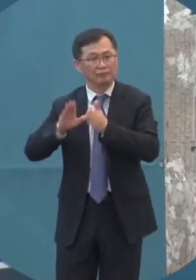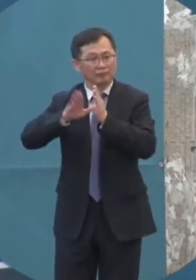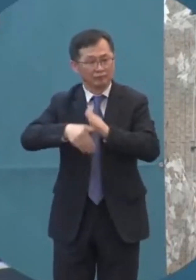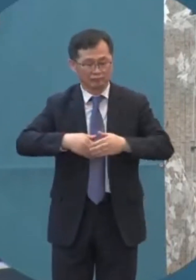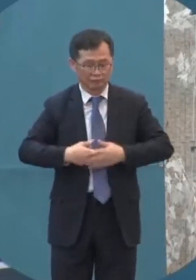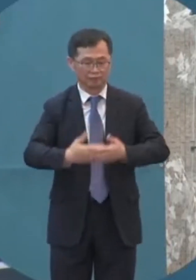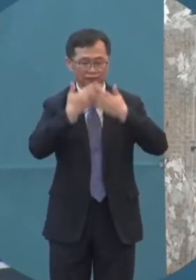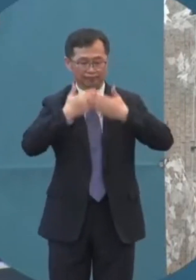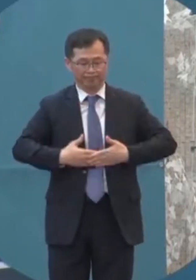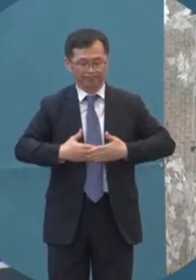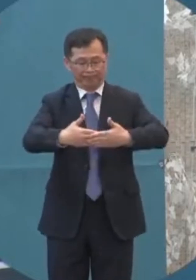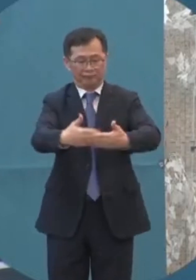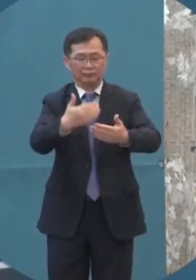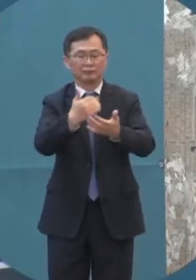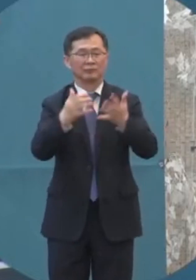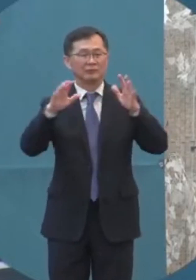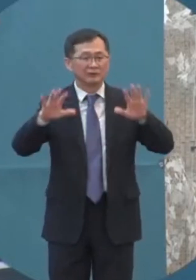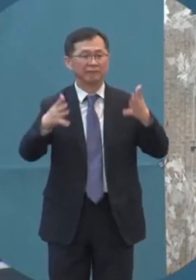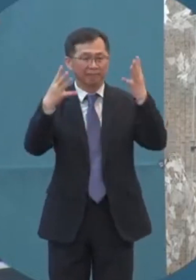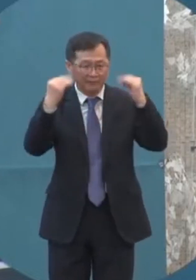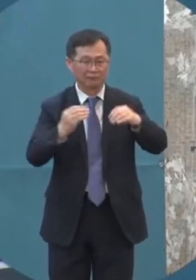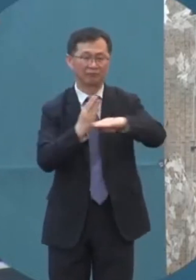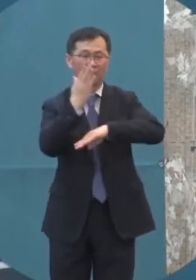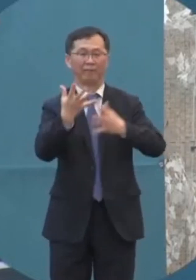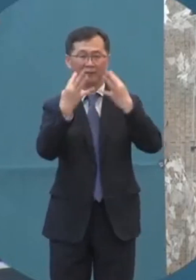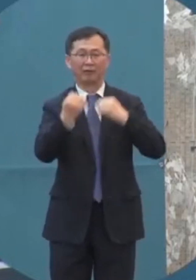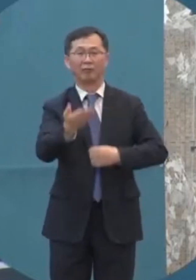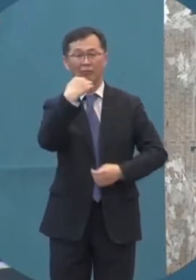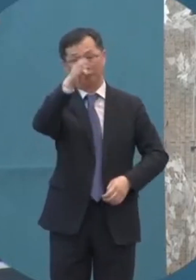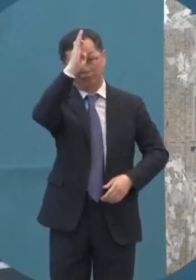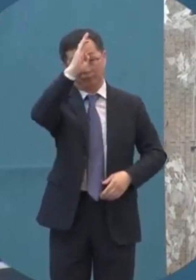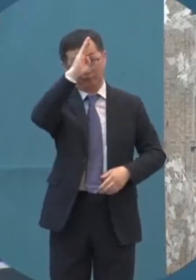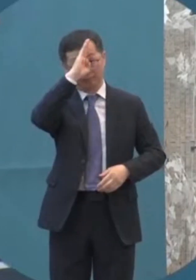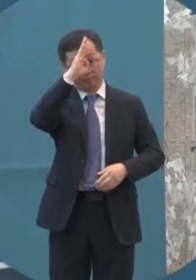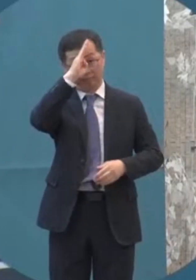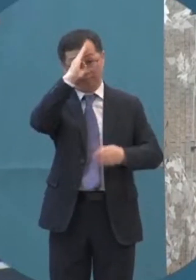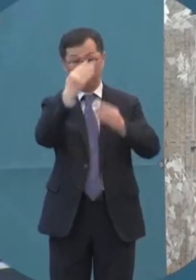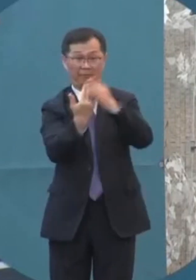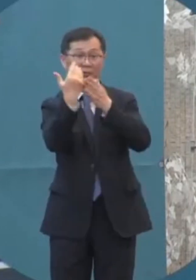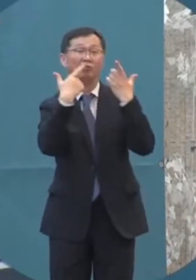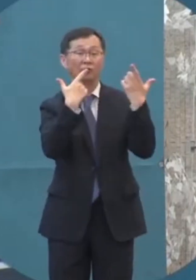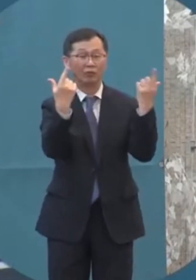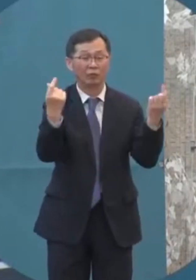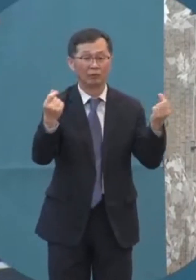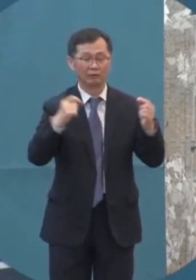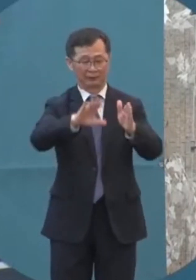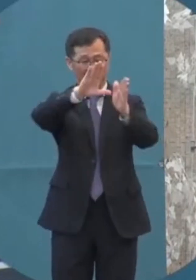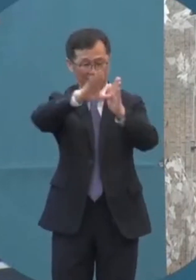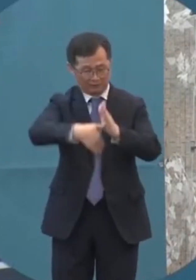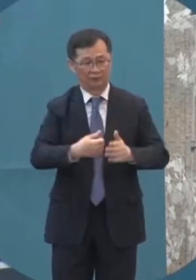배부르게 먹고 요즘은 너무 많이 먹어서 병이 날 정도까지 됐으니